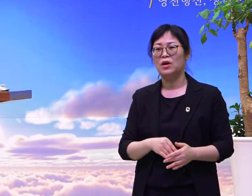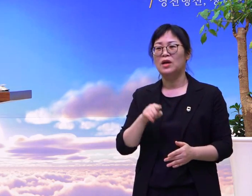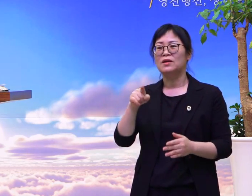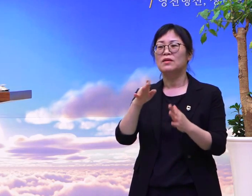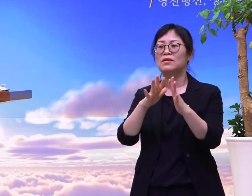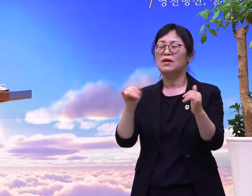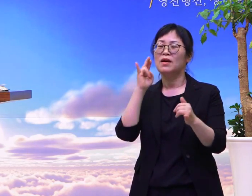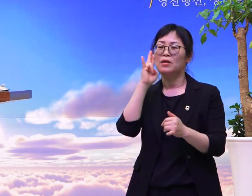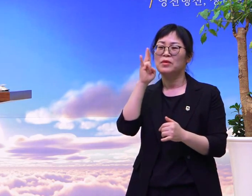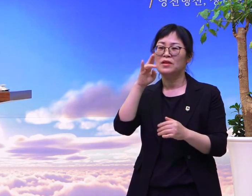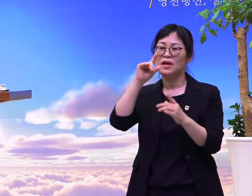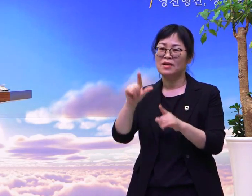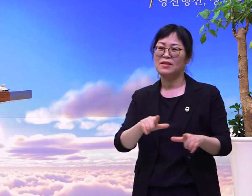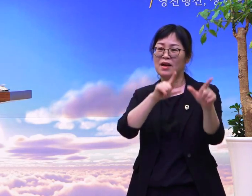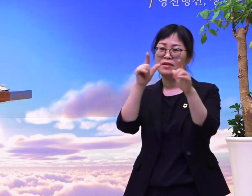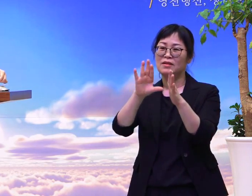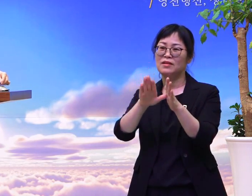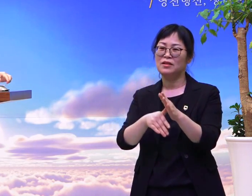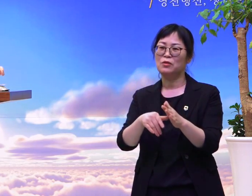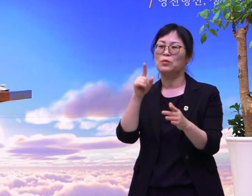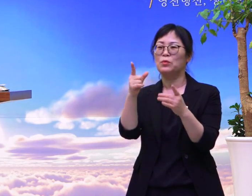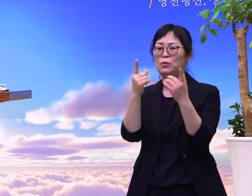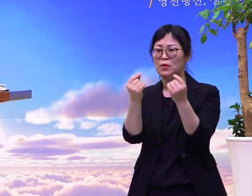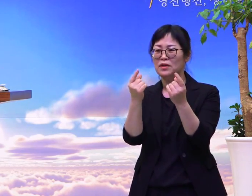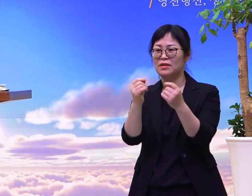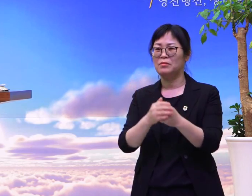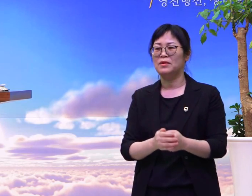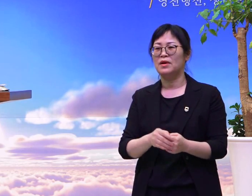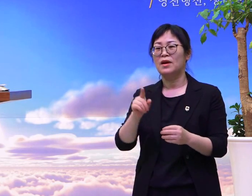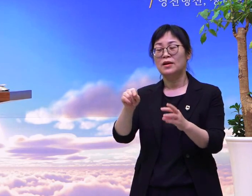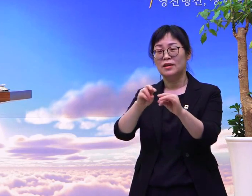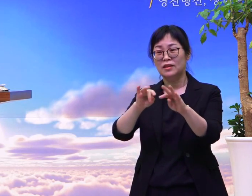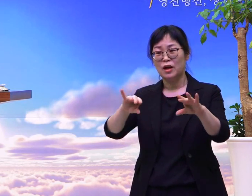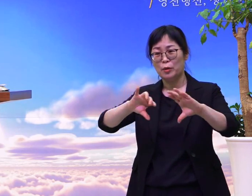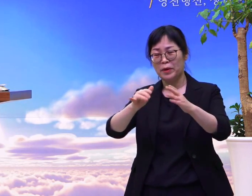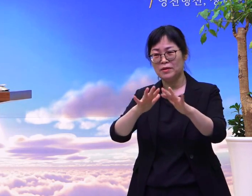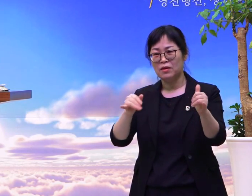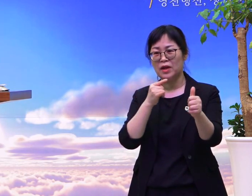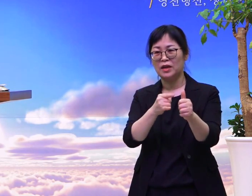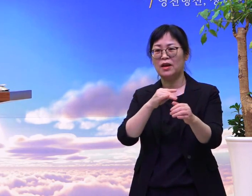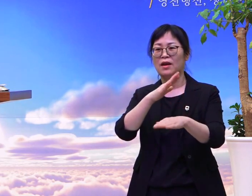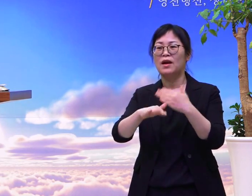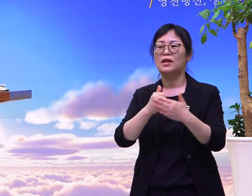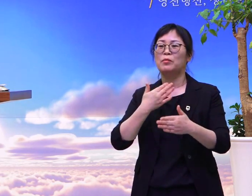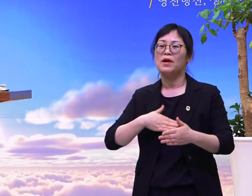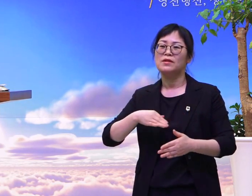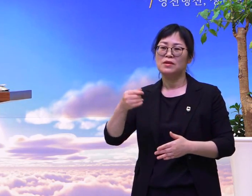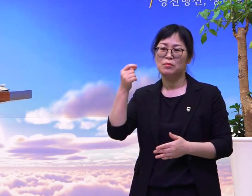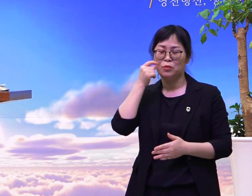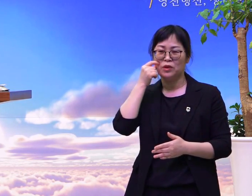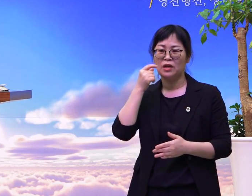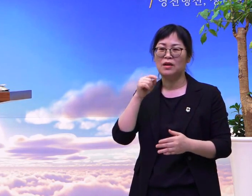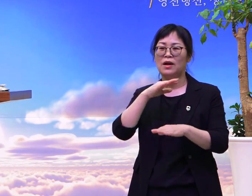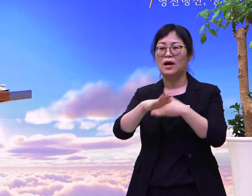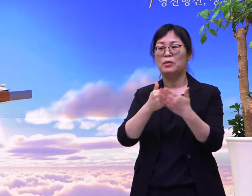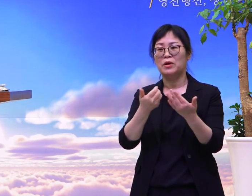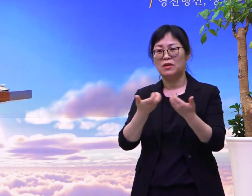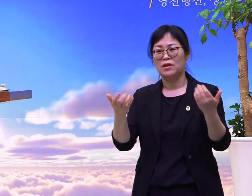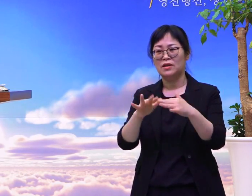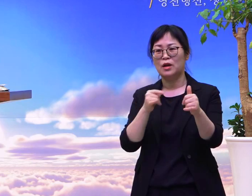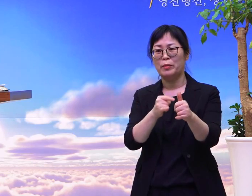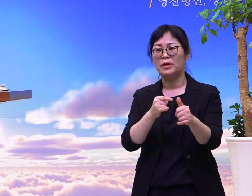그 세상도 그랬습니다. 그 땅 백성들에게, 하나님을 알지 못하는, 하나님을 떠난 그 땅의 백성들에게